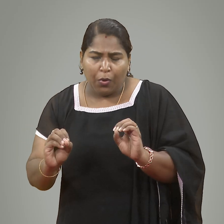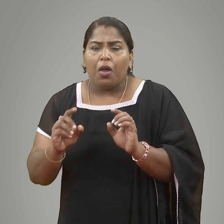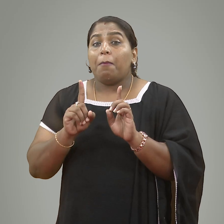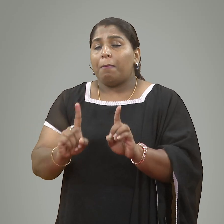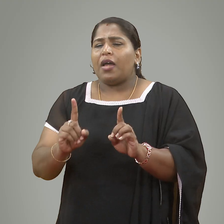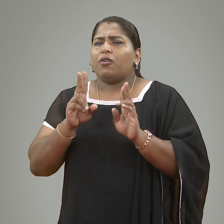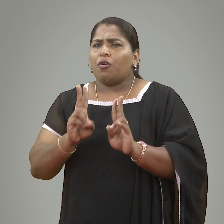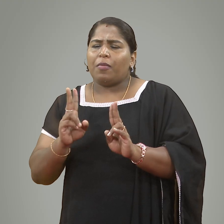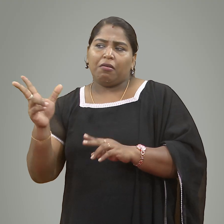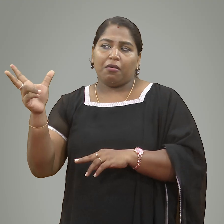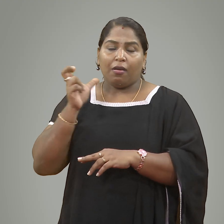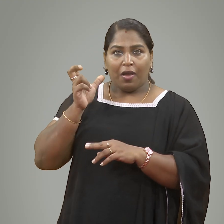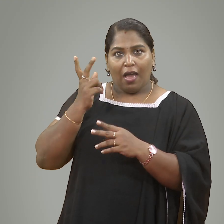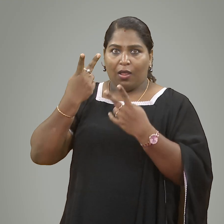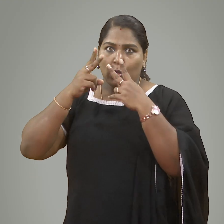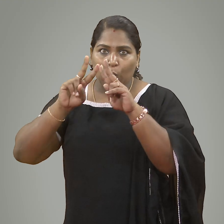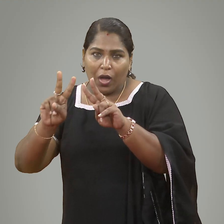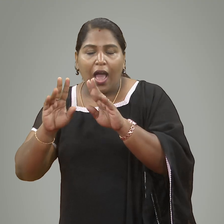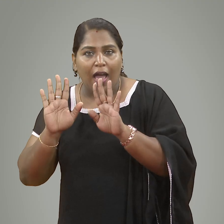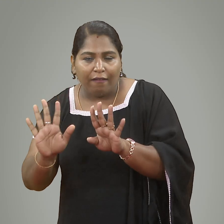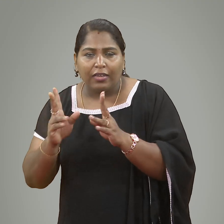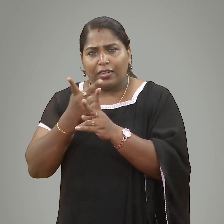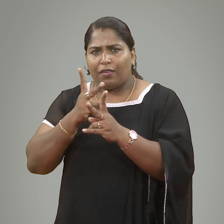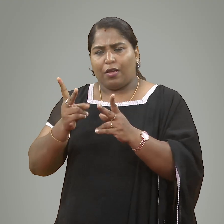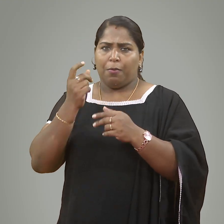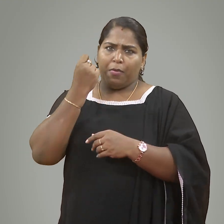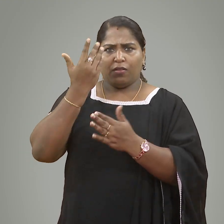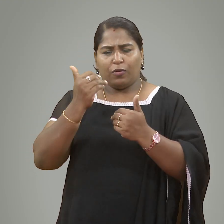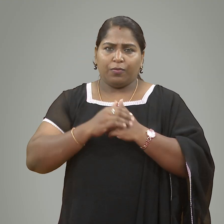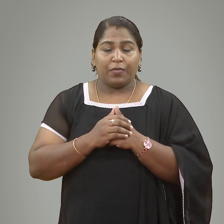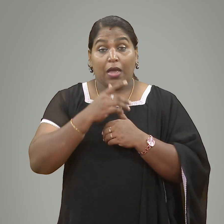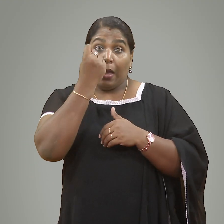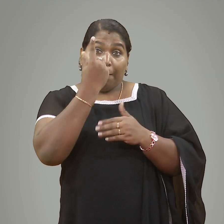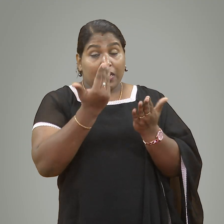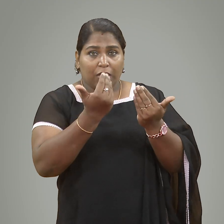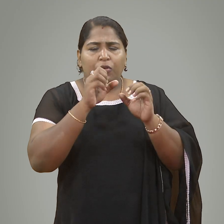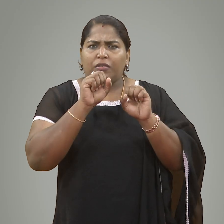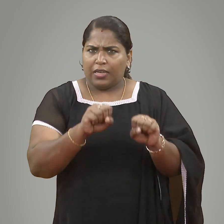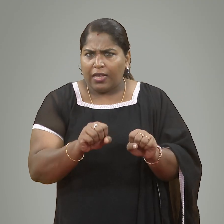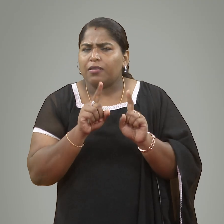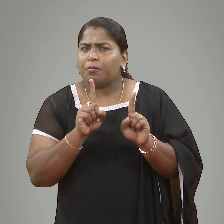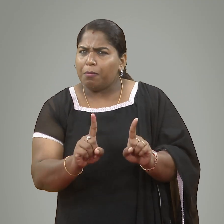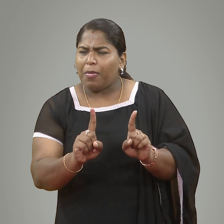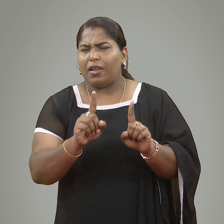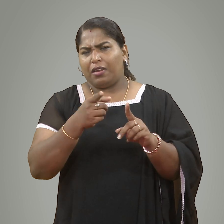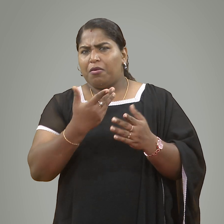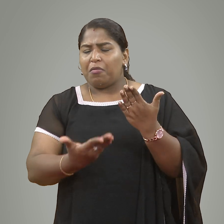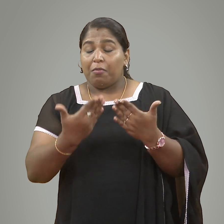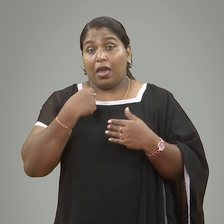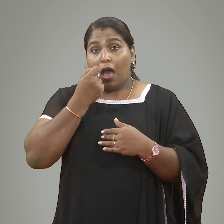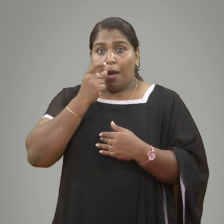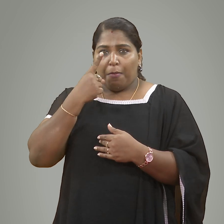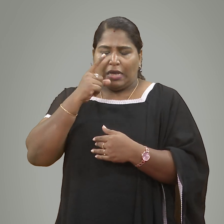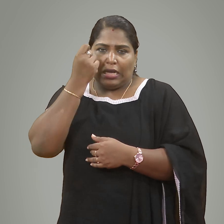അല്ലെങ്കിലും നമ്മൾ ആ ഒരു ഓക്കെ ഇങ്ങനെ ഒരു ഇതാക്കുമ്പോഴത്തേക്ക് അവൻ നോക്കുന്നുണ്ടോ ഇല്ലയോ എന്നൊക്കെ ഉള്ളത് നമുക്ക് മനസ്സിലാവുമല്ലോ. മനസ്സിലാക്കാൻ പറ്റുമായിരിക്കും കുഞ്ഞിന്, പക്ഷെ